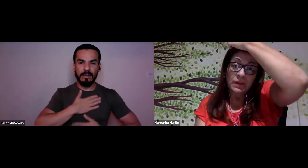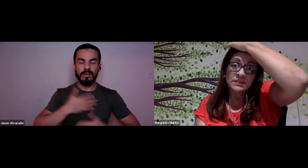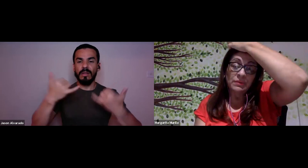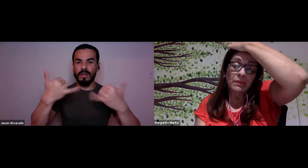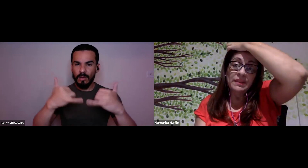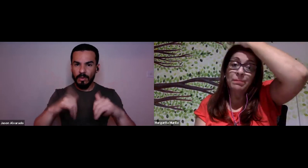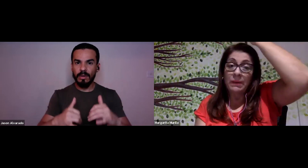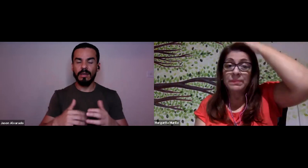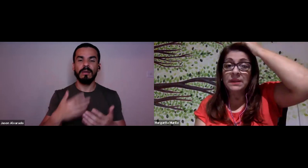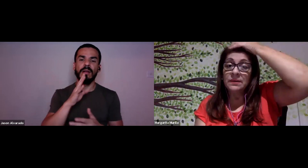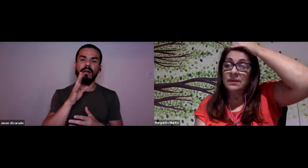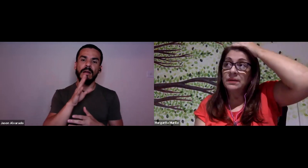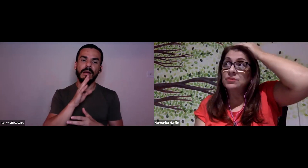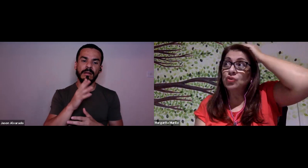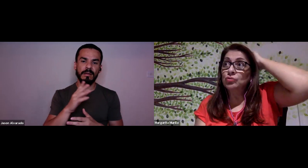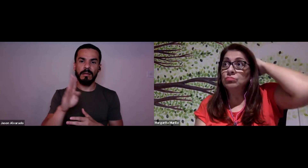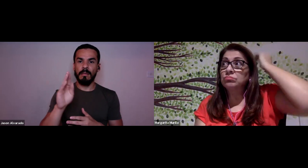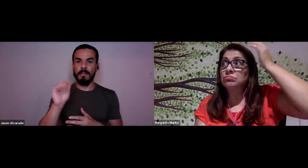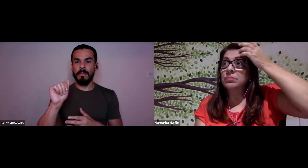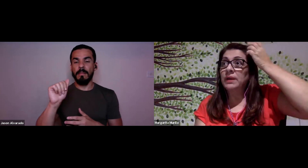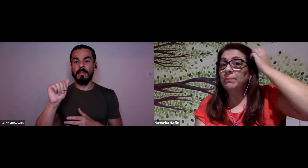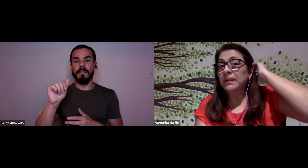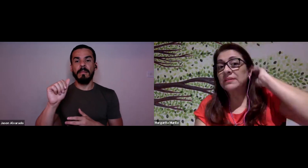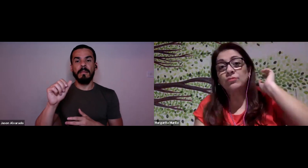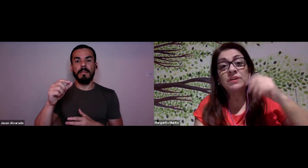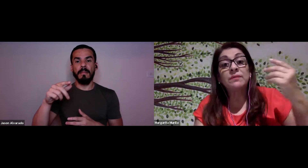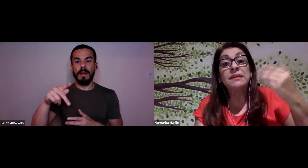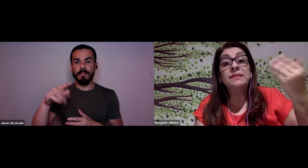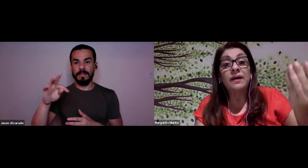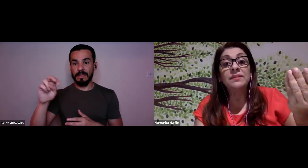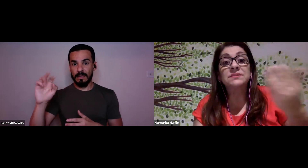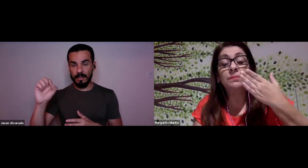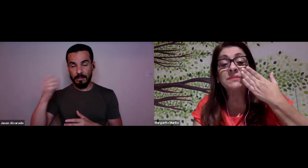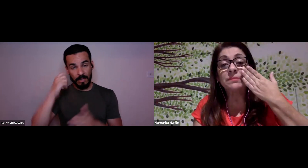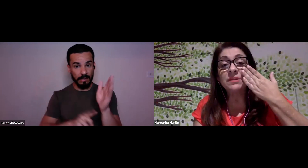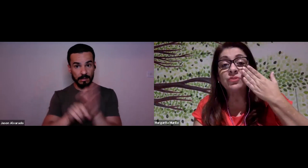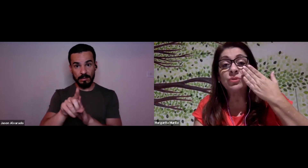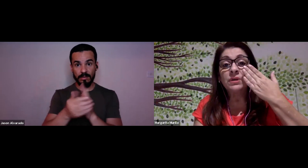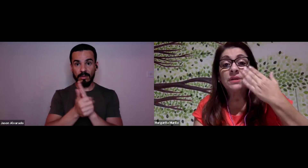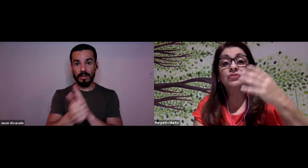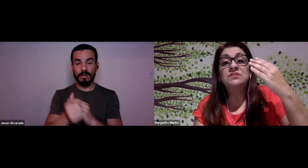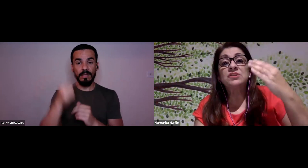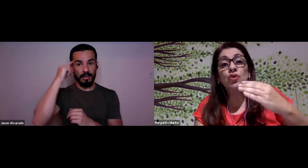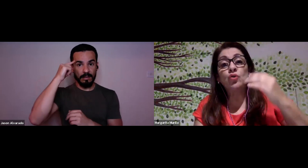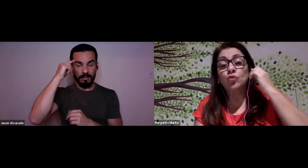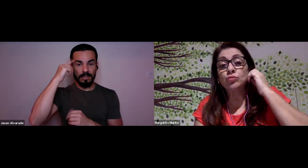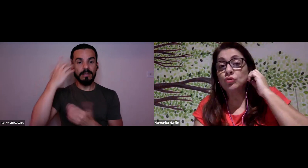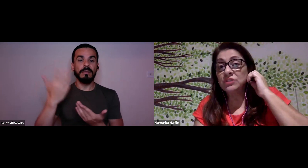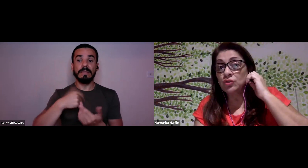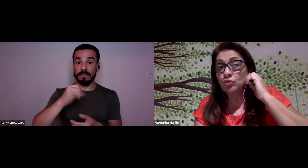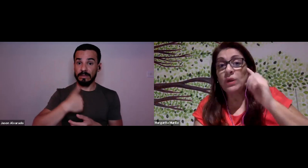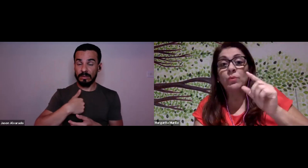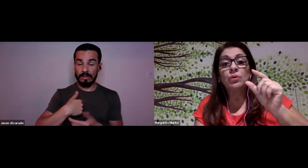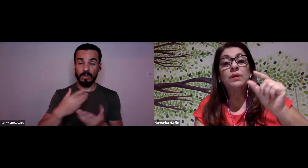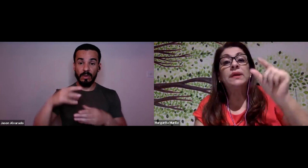les hablaba de badney que son para desarrollar habilidades de pensamiento entonces si yo con